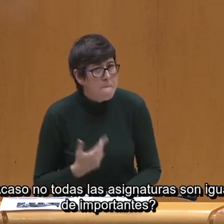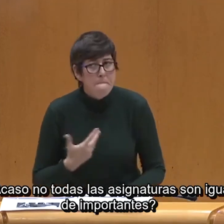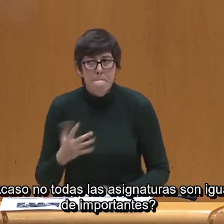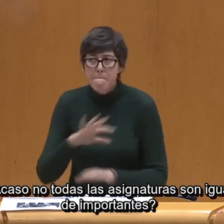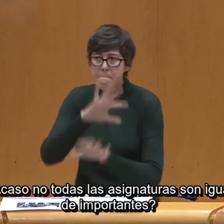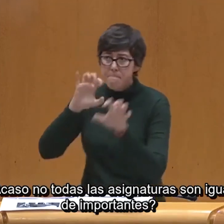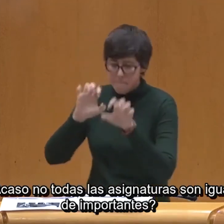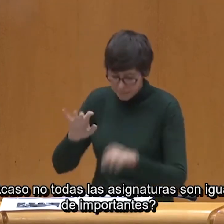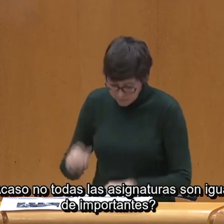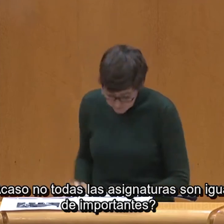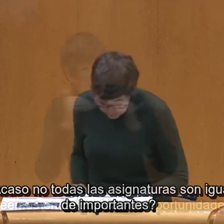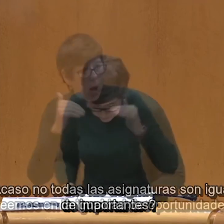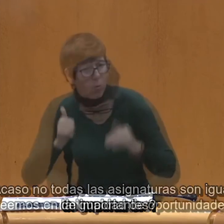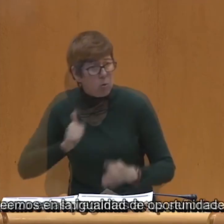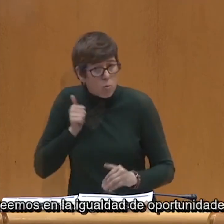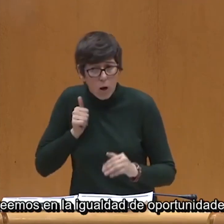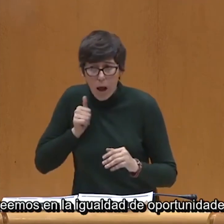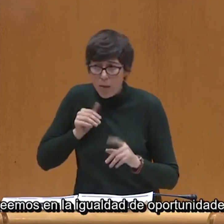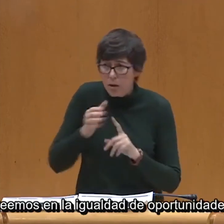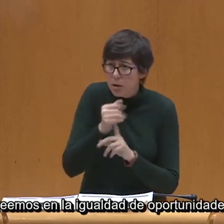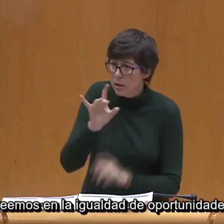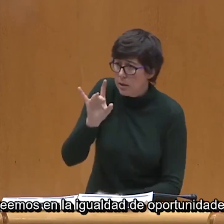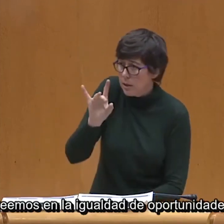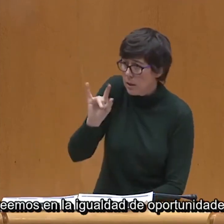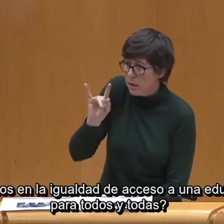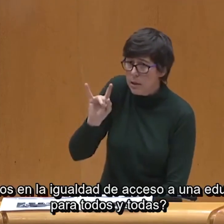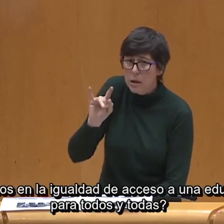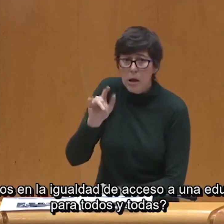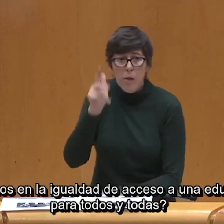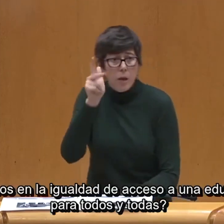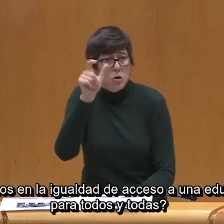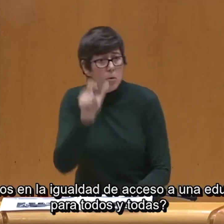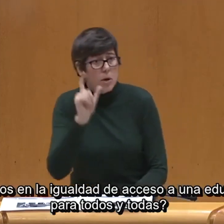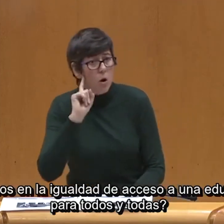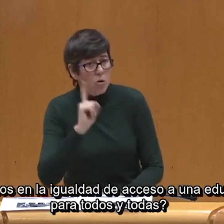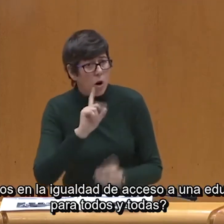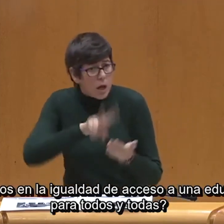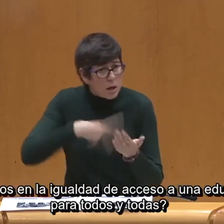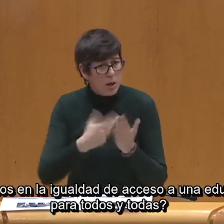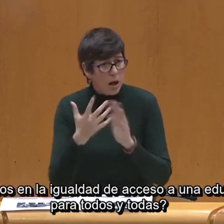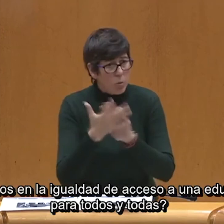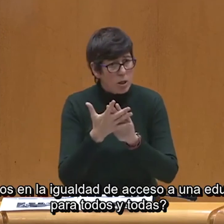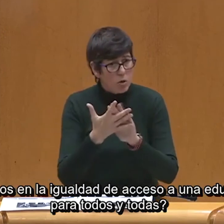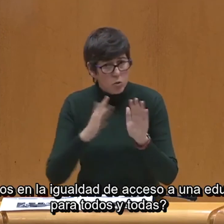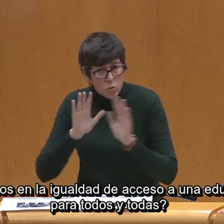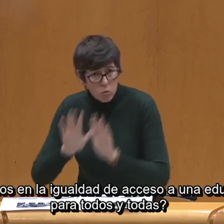asignaturas son igual de importantes? Creemos en la igualdad de oportunidades, creemos en la igualdad de acceso de una educación